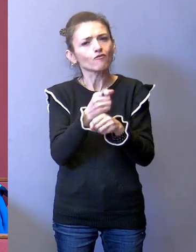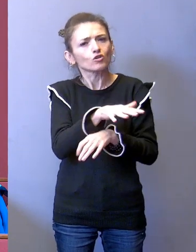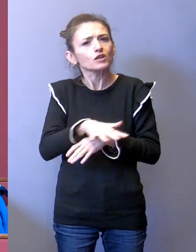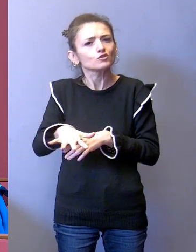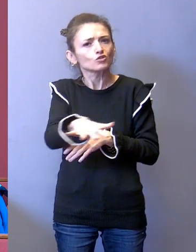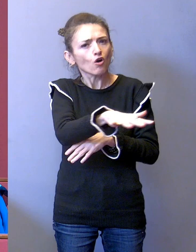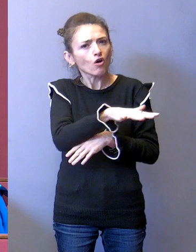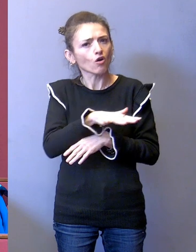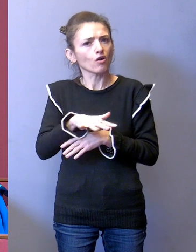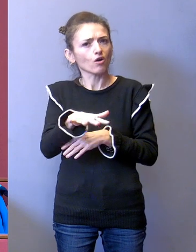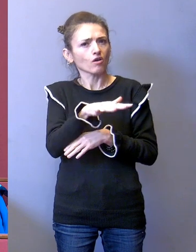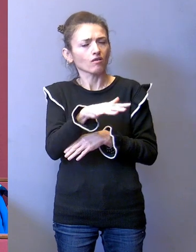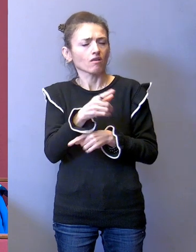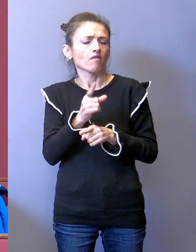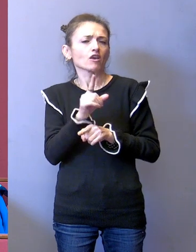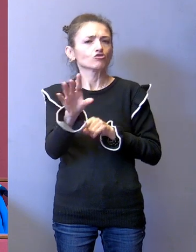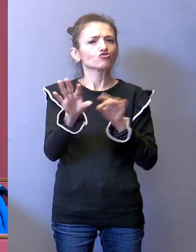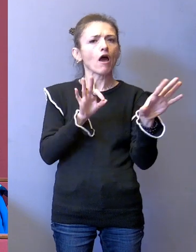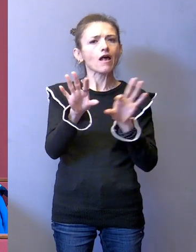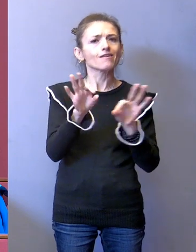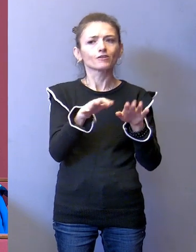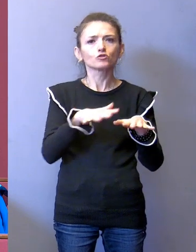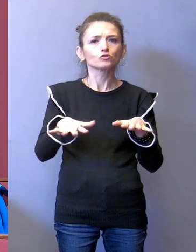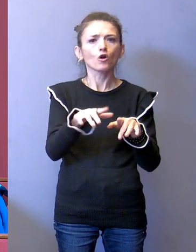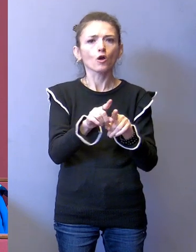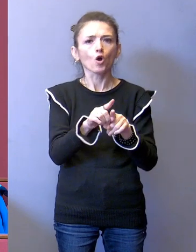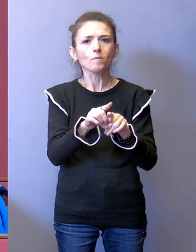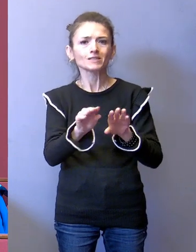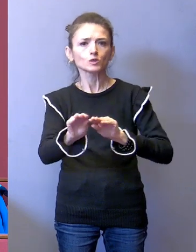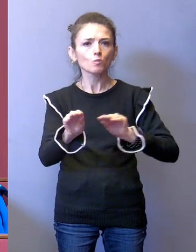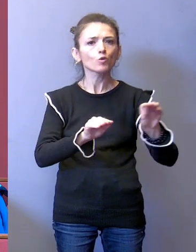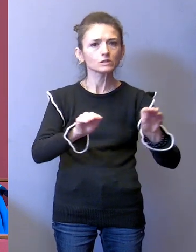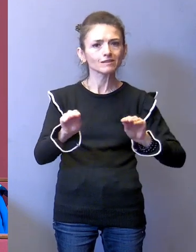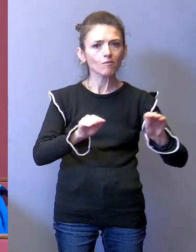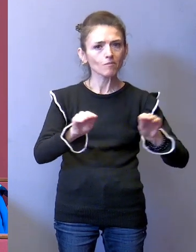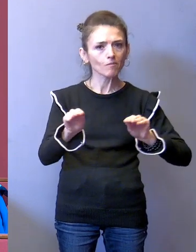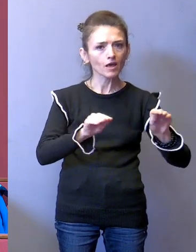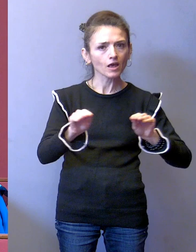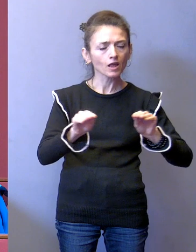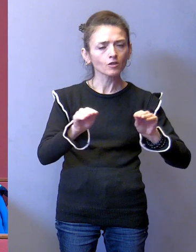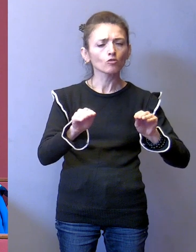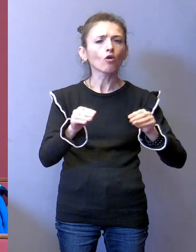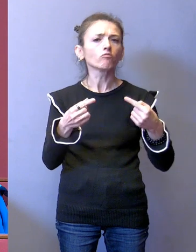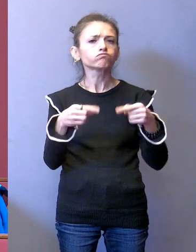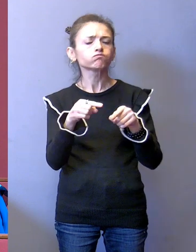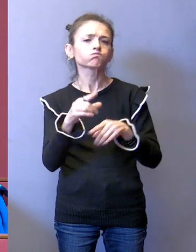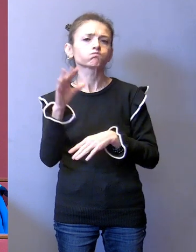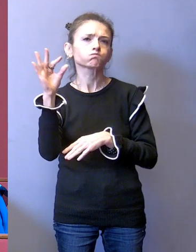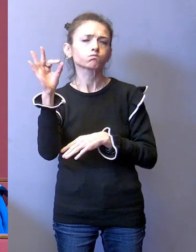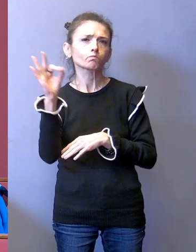cioè verranno scelte come c'è spostamento spostamento che è uno spostamento come c'è come percentuale